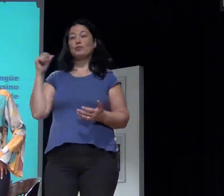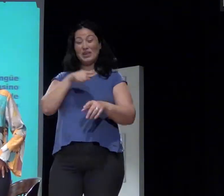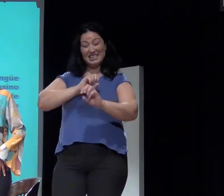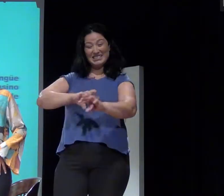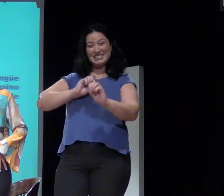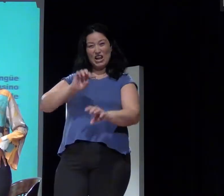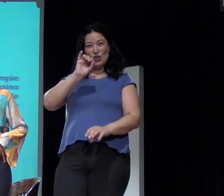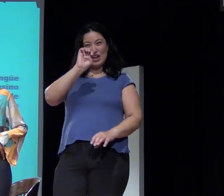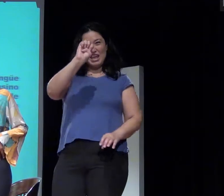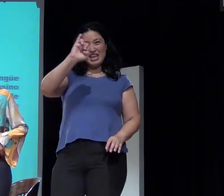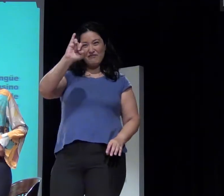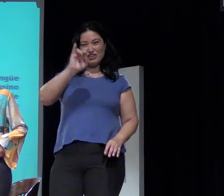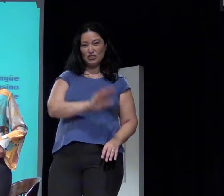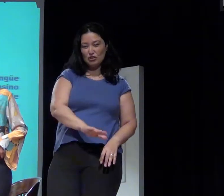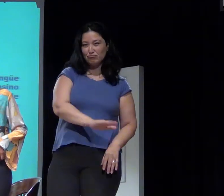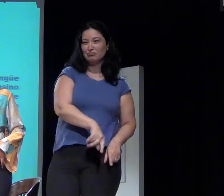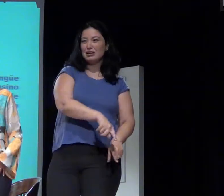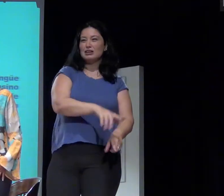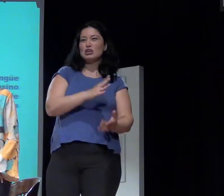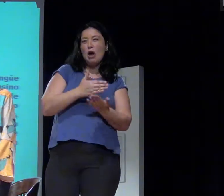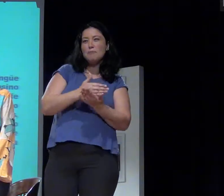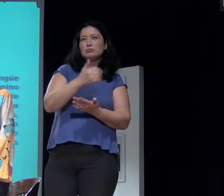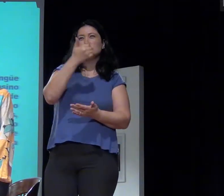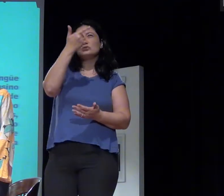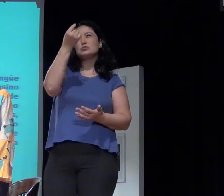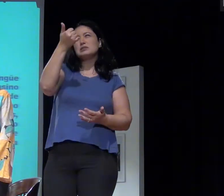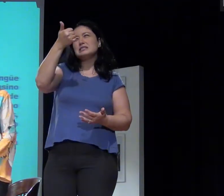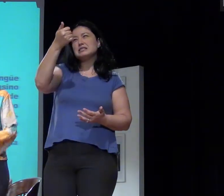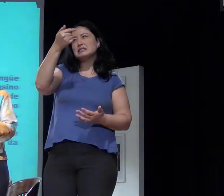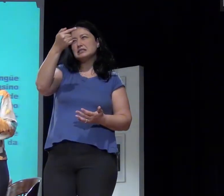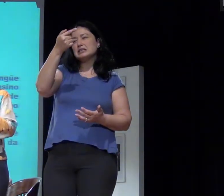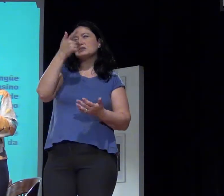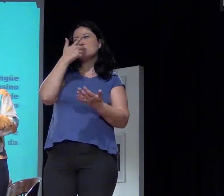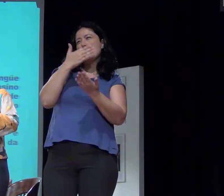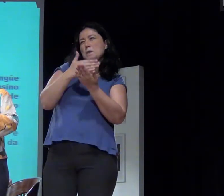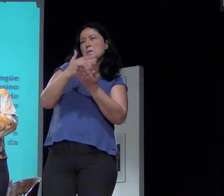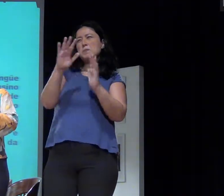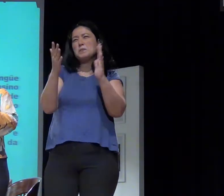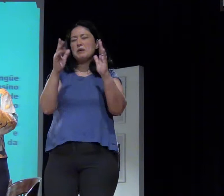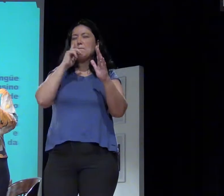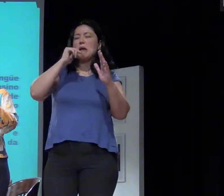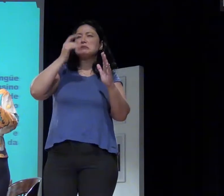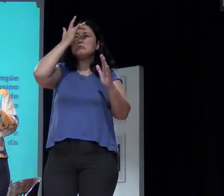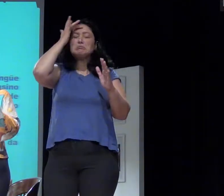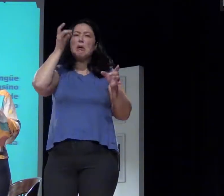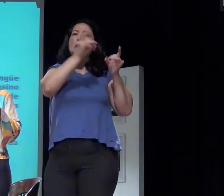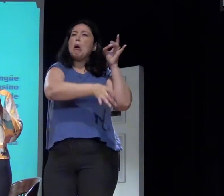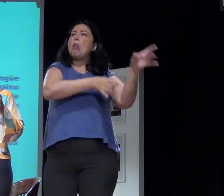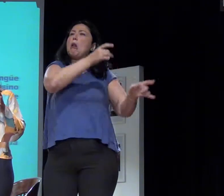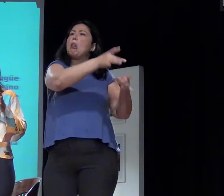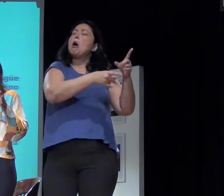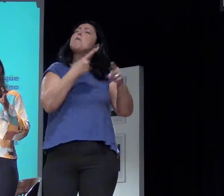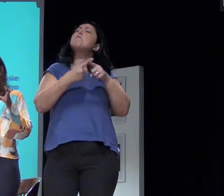infantil, nós deixamos de atender aluno desde 2017. Houve, assim, digamos, uma evasão desses alunos. Por